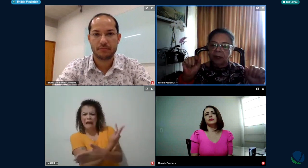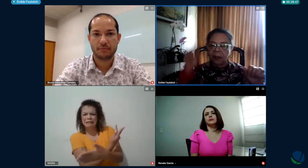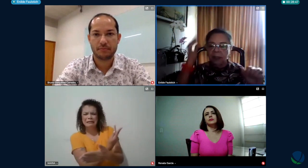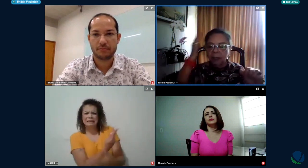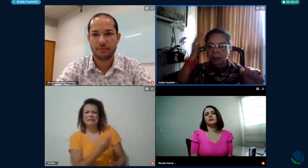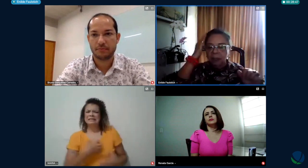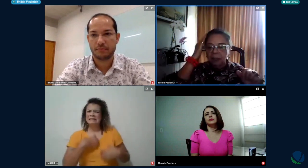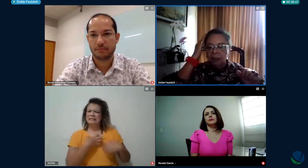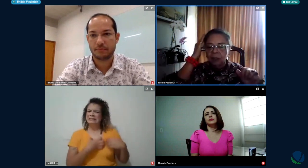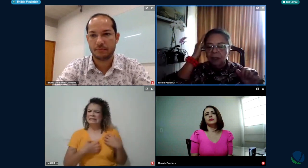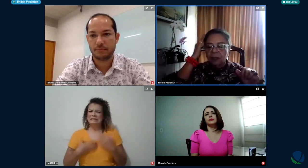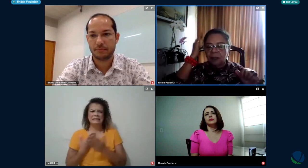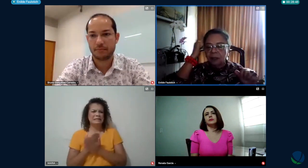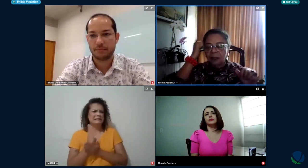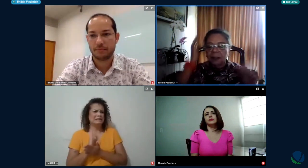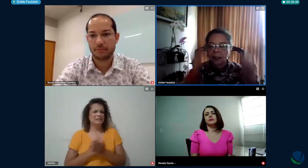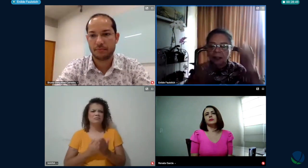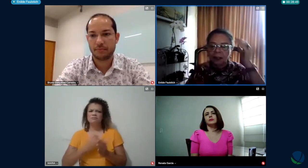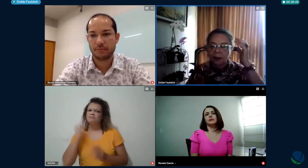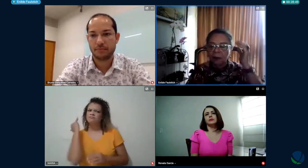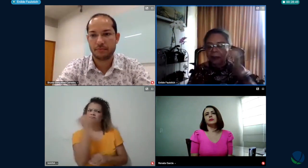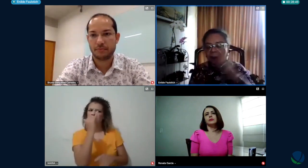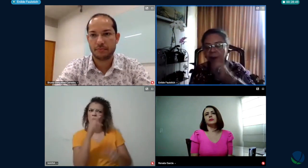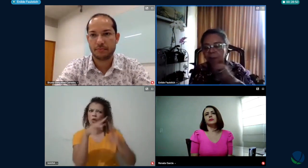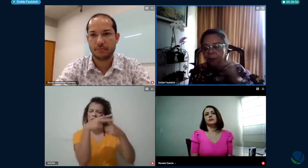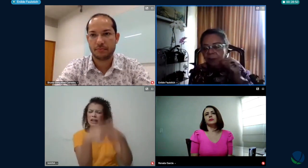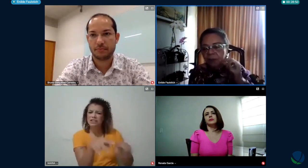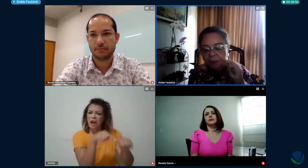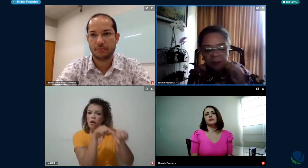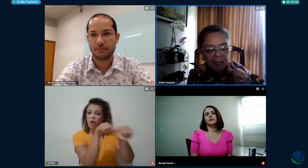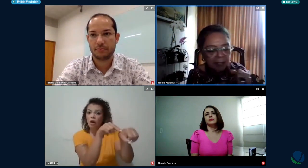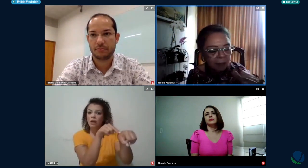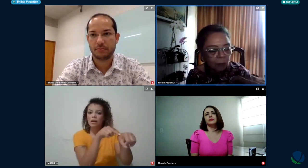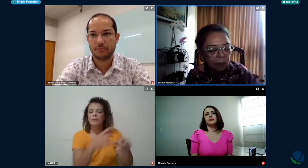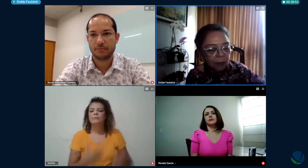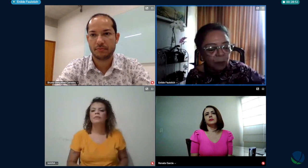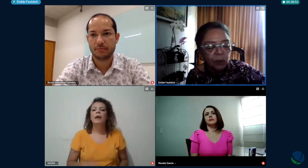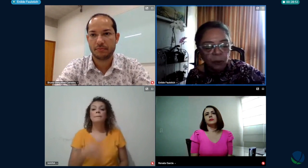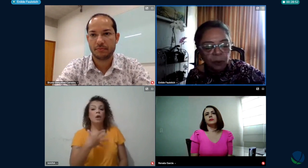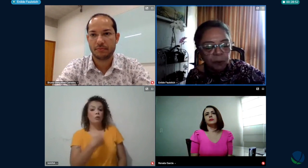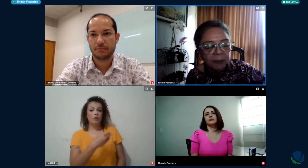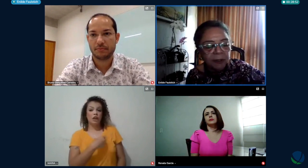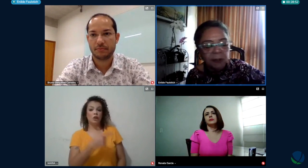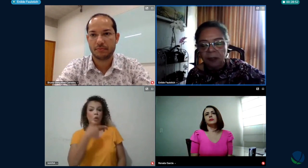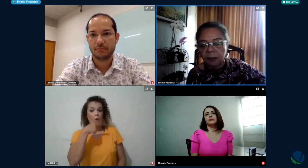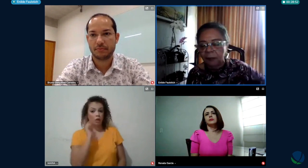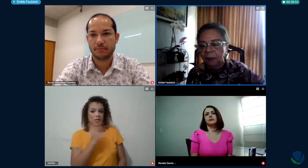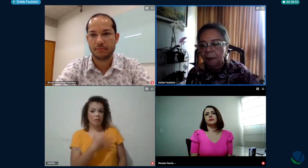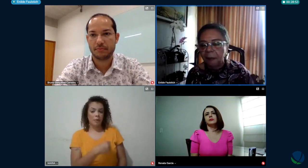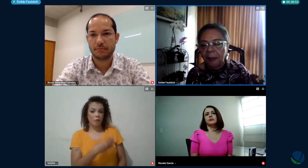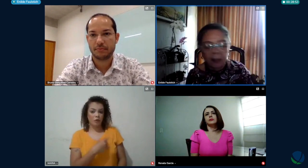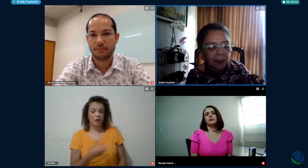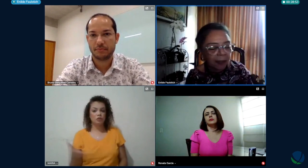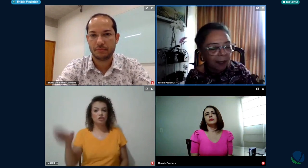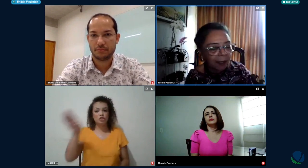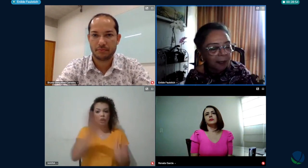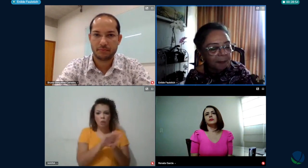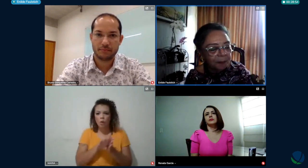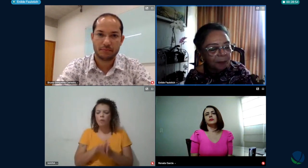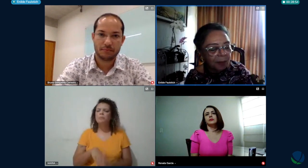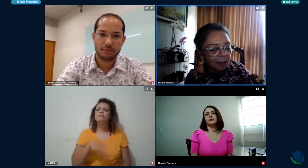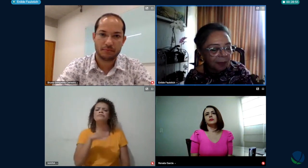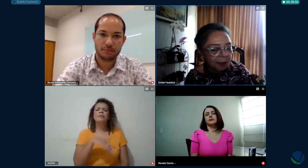chegou aqui e disse, mãe, os surdos precisam